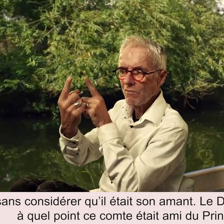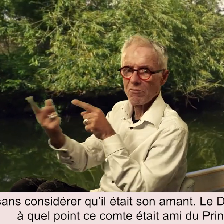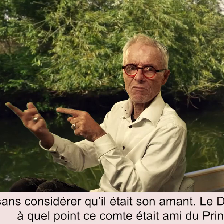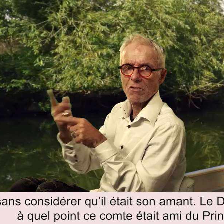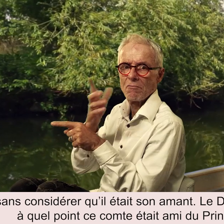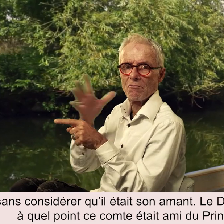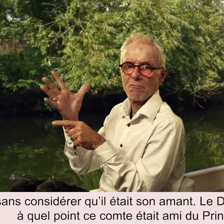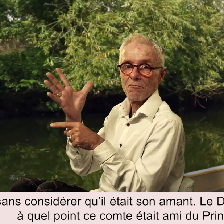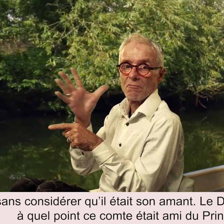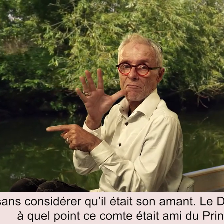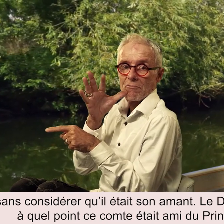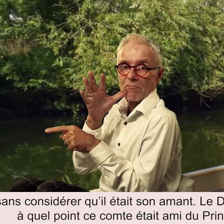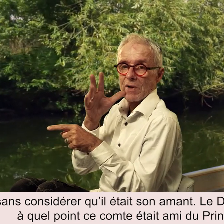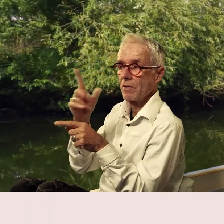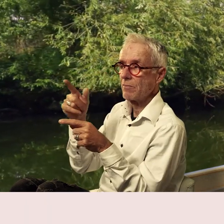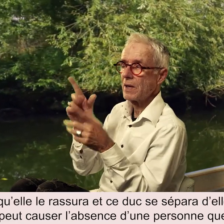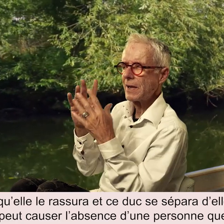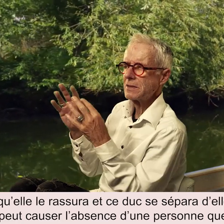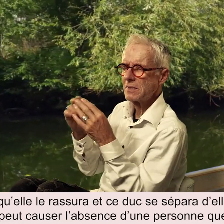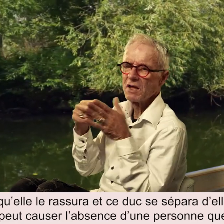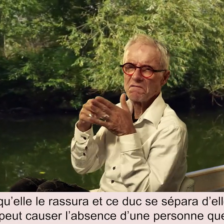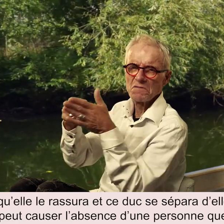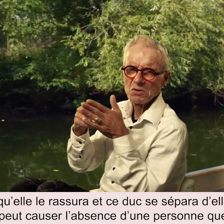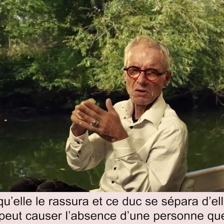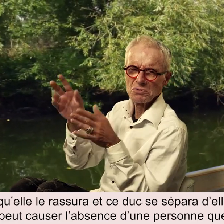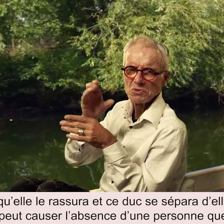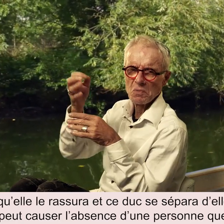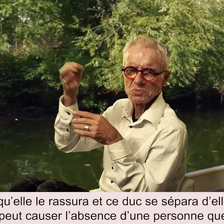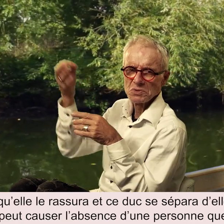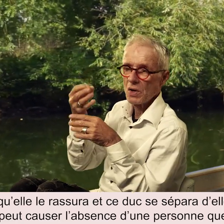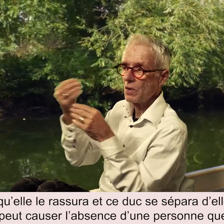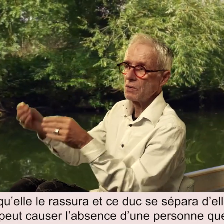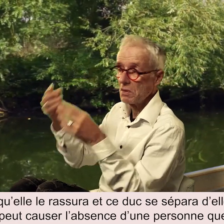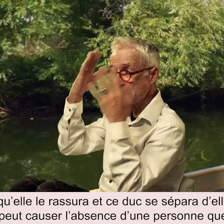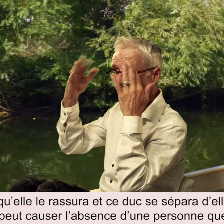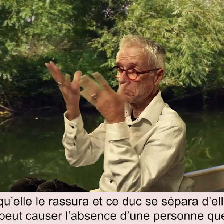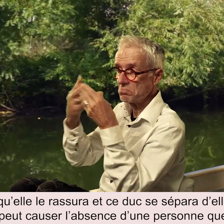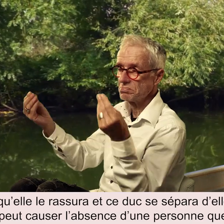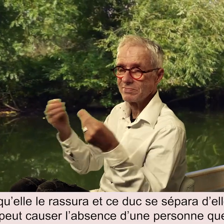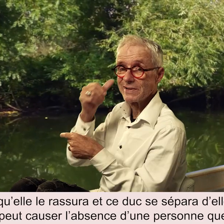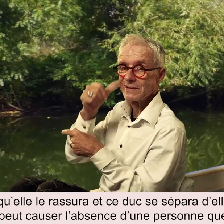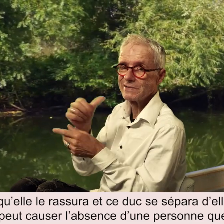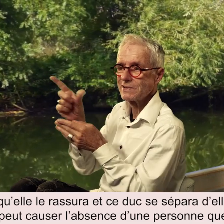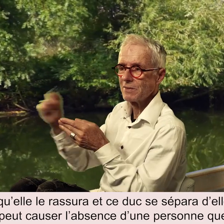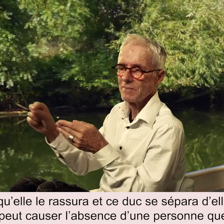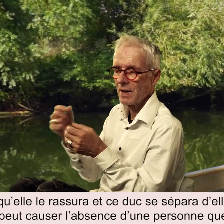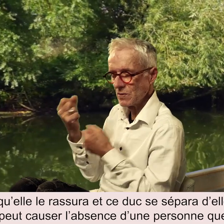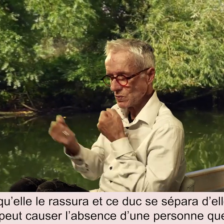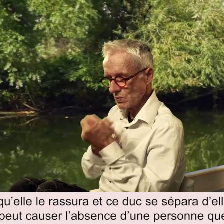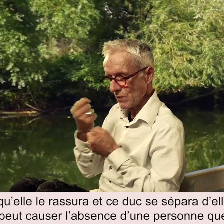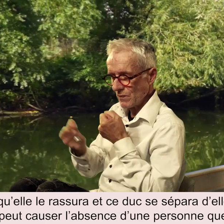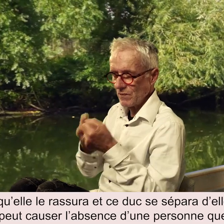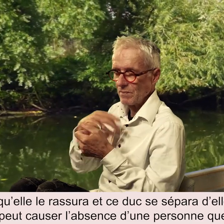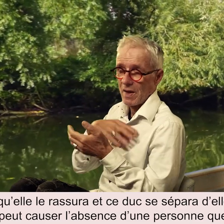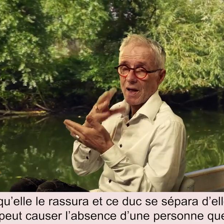lui répondit si bien de sa fidélité qu'elle le rassura et ce duc se sépara d'elle avec toute la douleur que peut causer l'absence